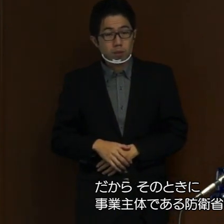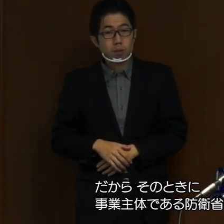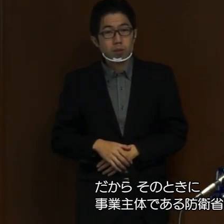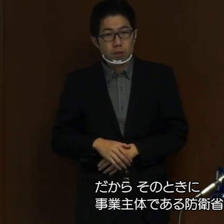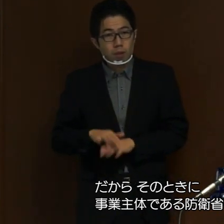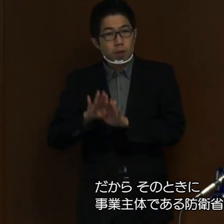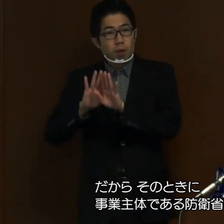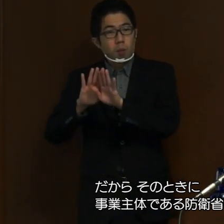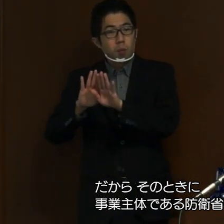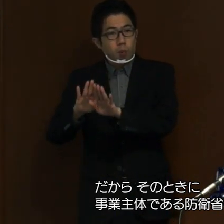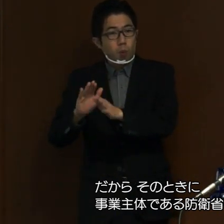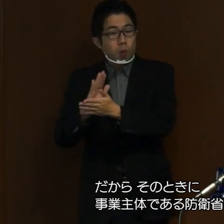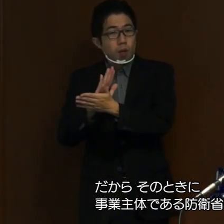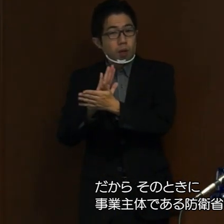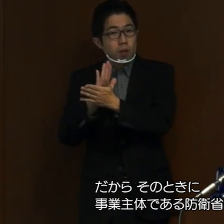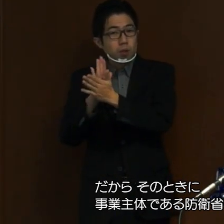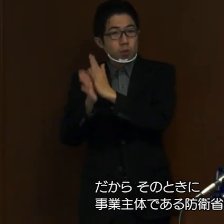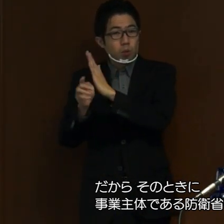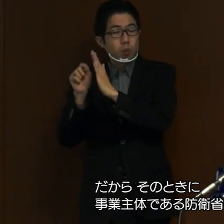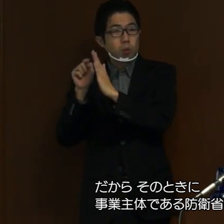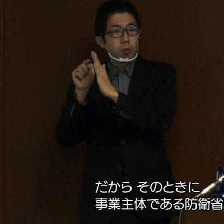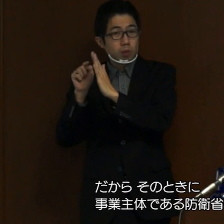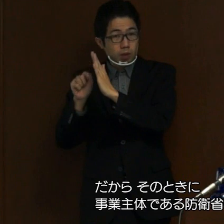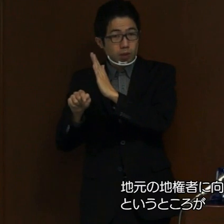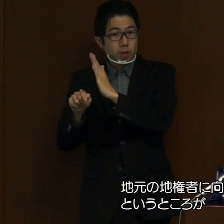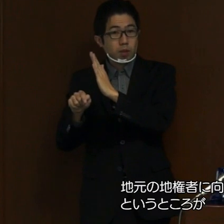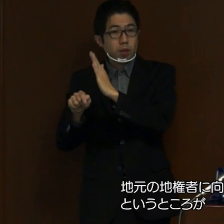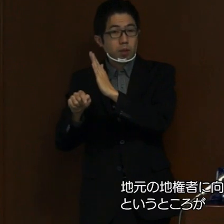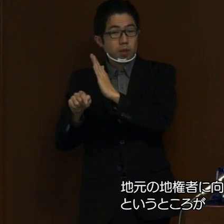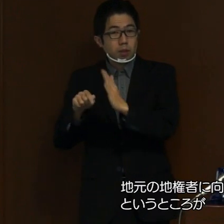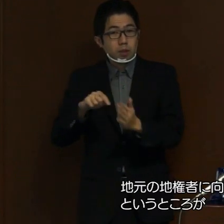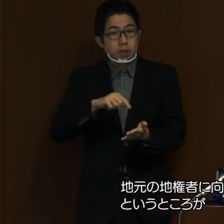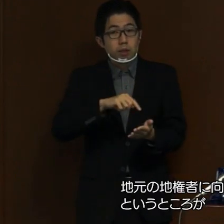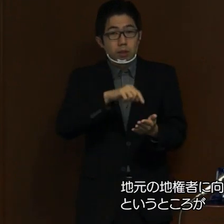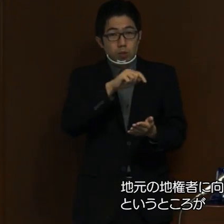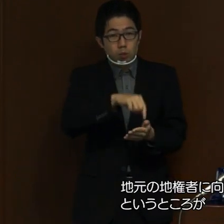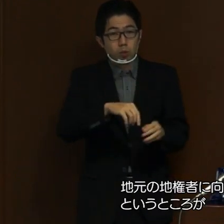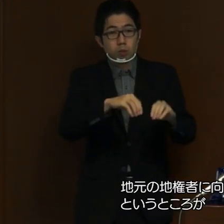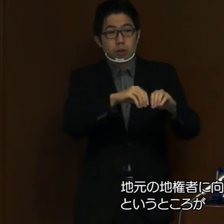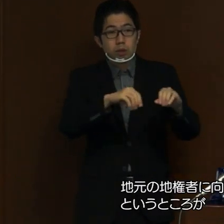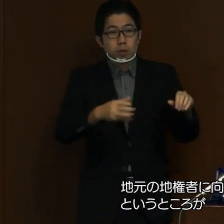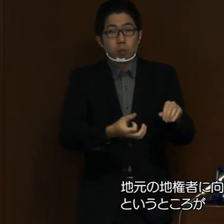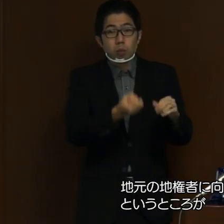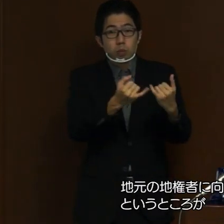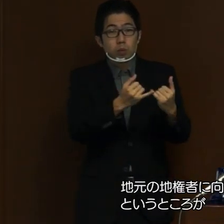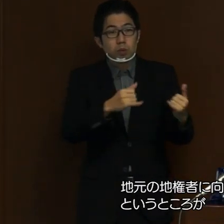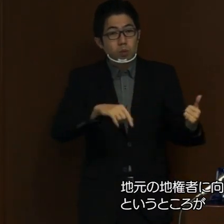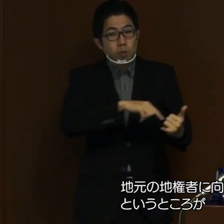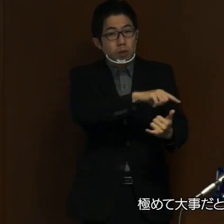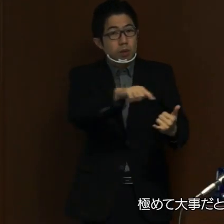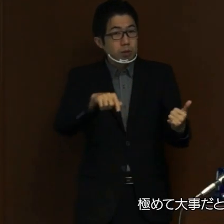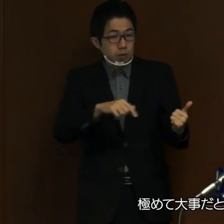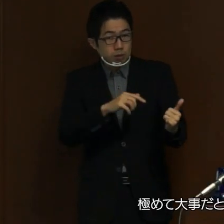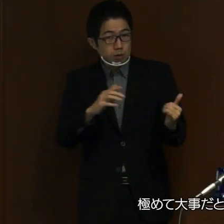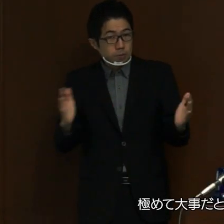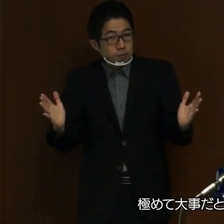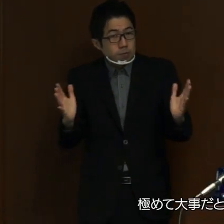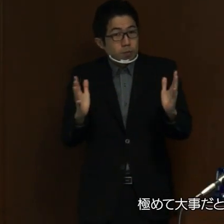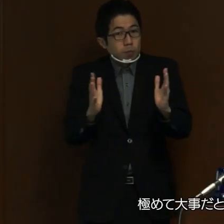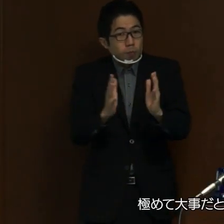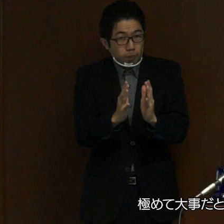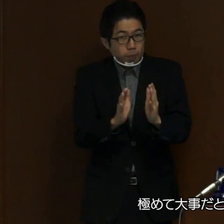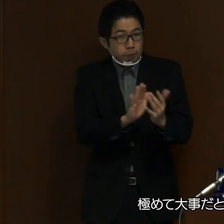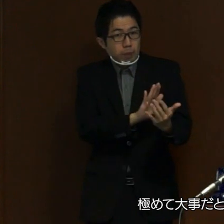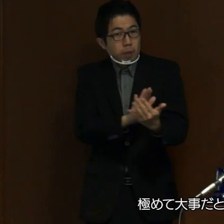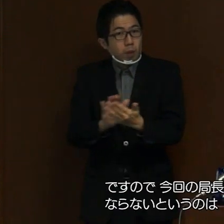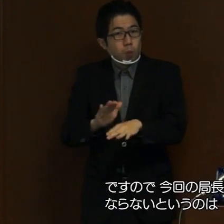である防衛省さんがどのような形で、地元の地権者に向き合っていくのかっていうところが極めて大事だと